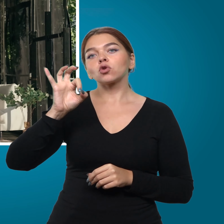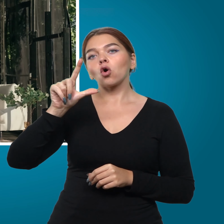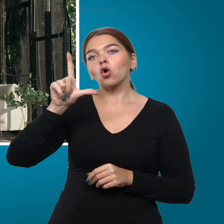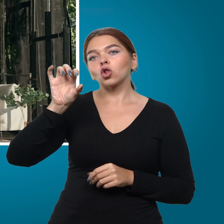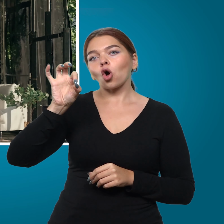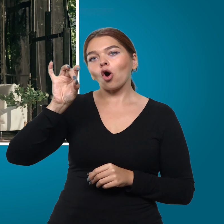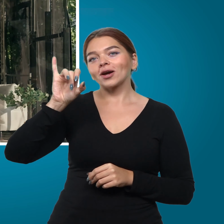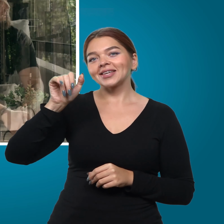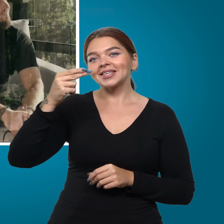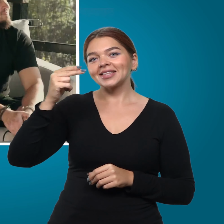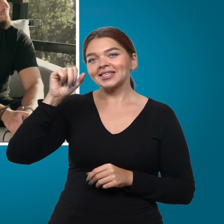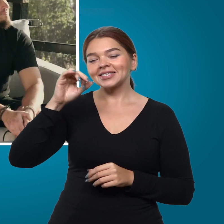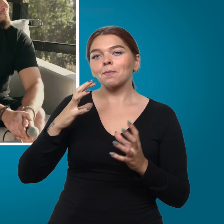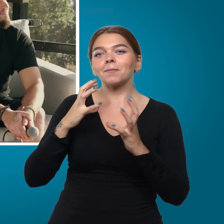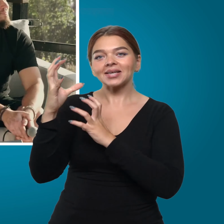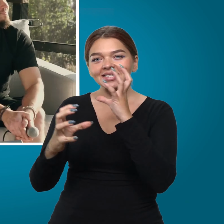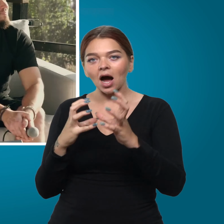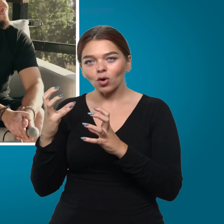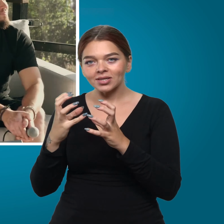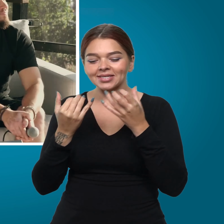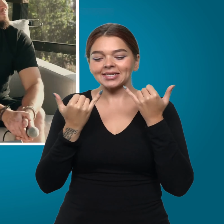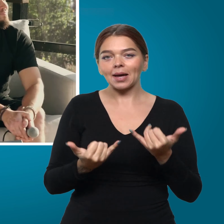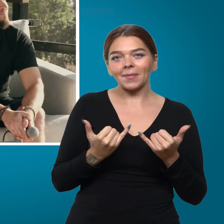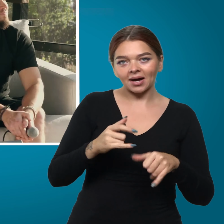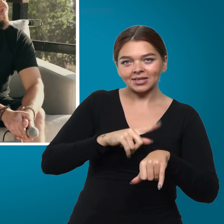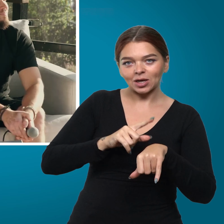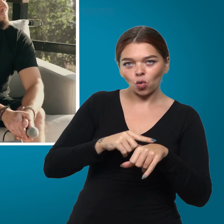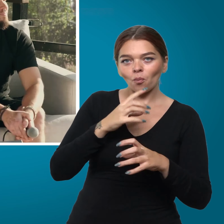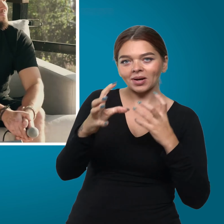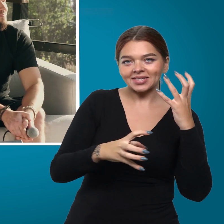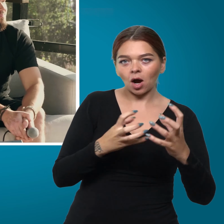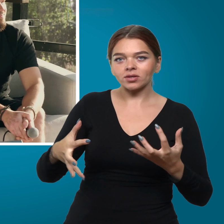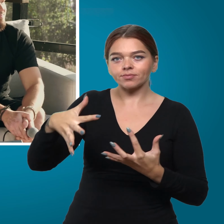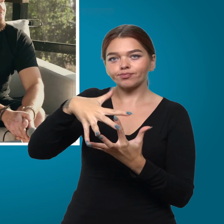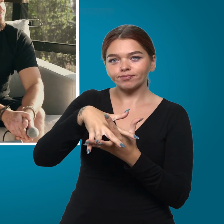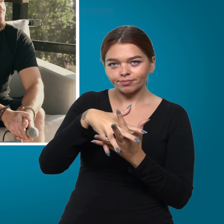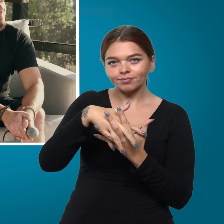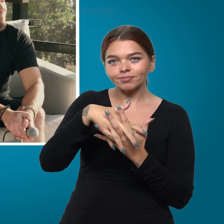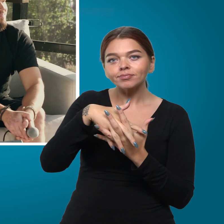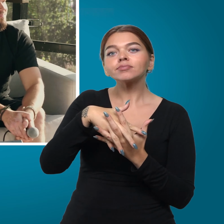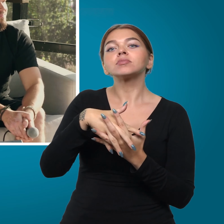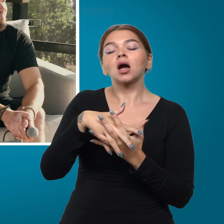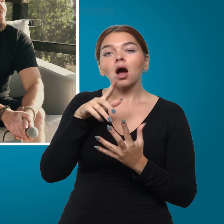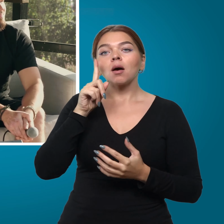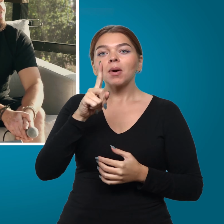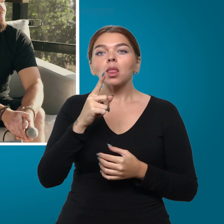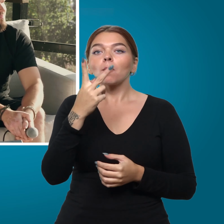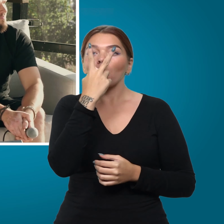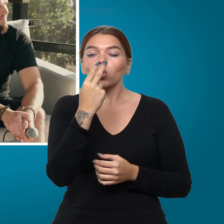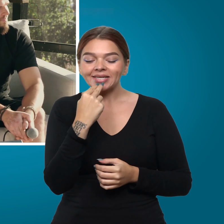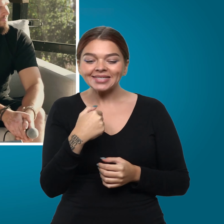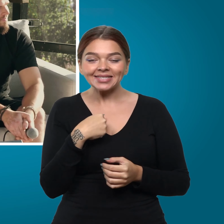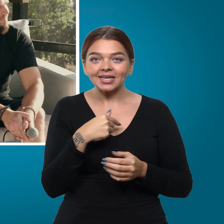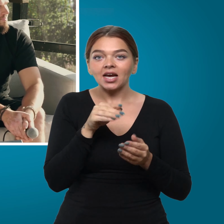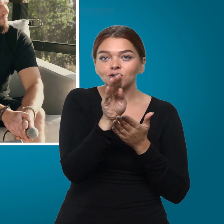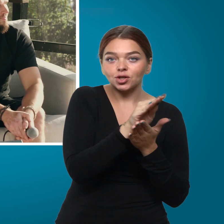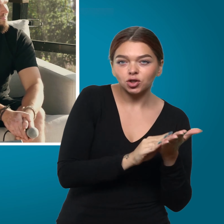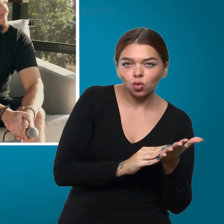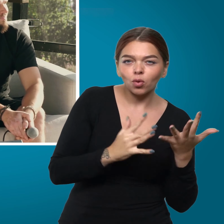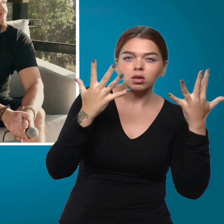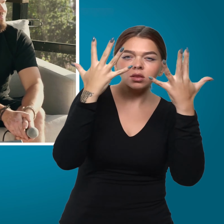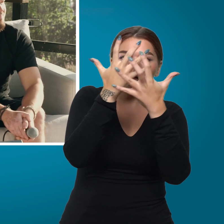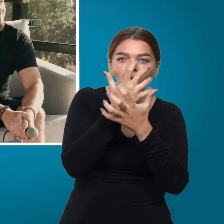išliko visą laiką pati mitologinis pasaulis, jo samplaka su šio laikiniu pasauliu, bet, sakyčiau, kas labiausiai